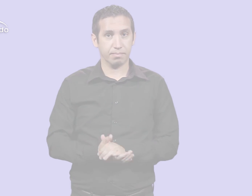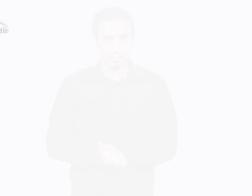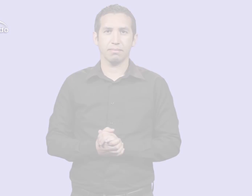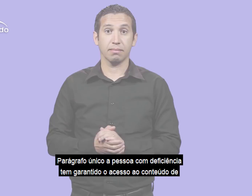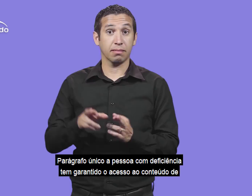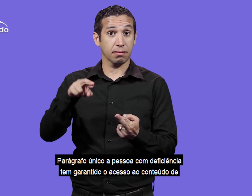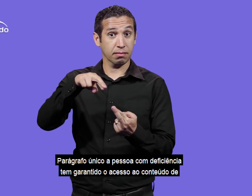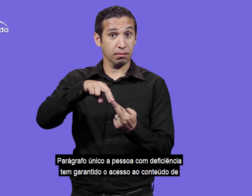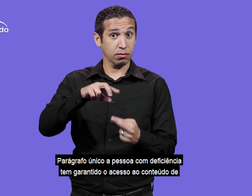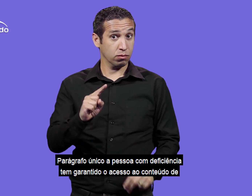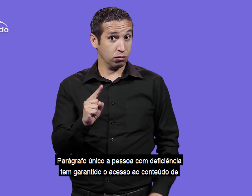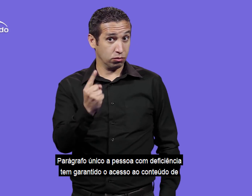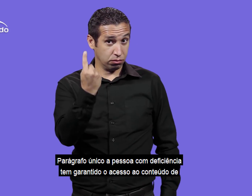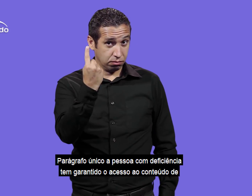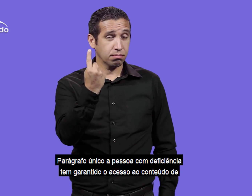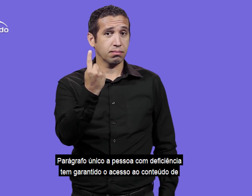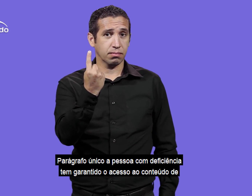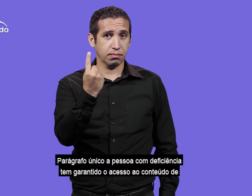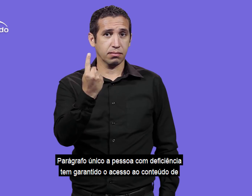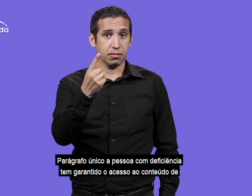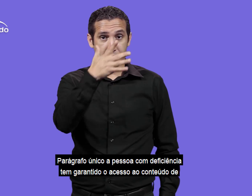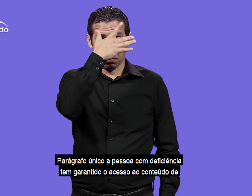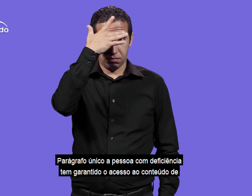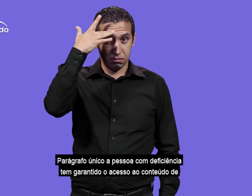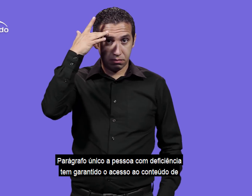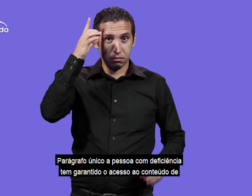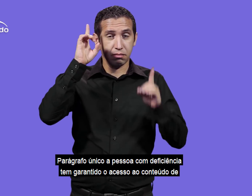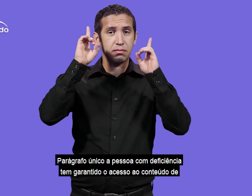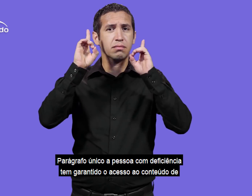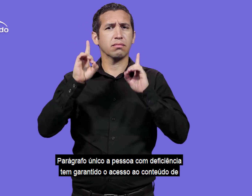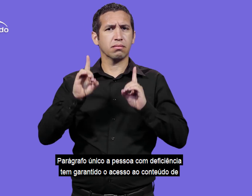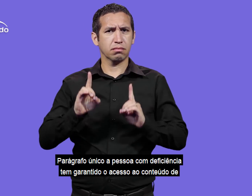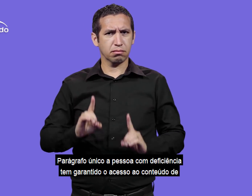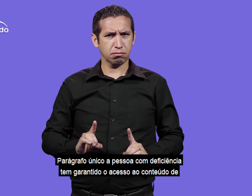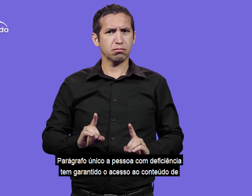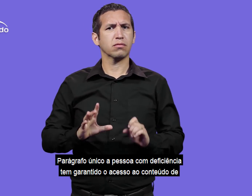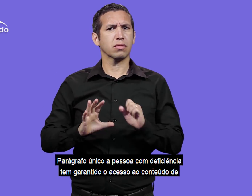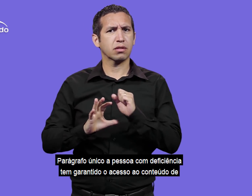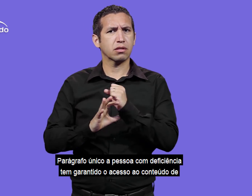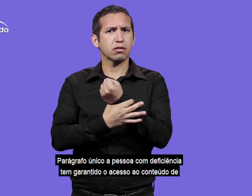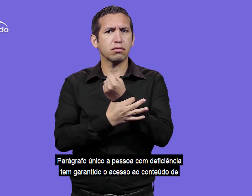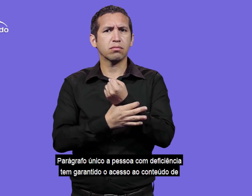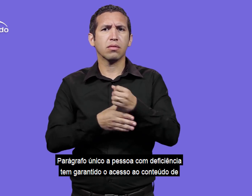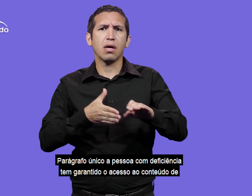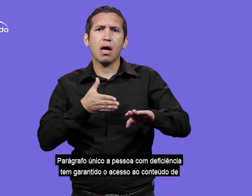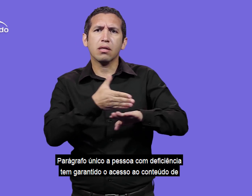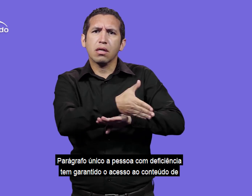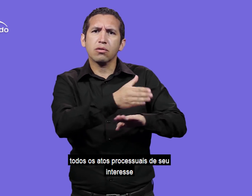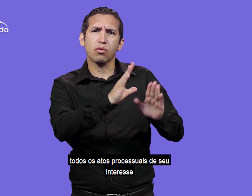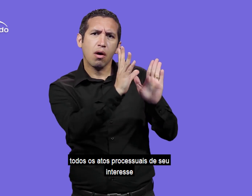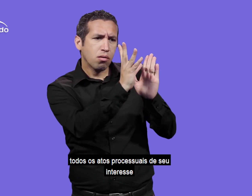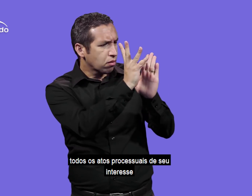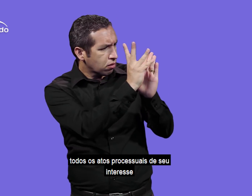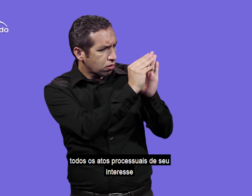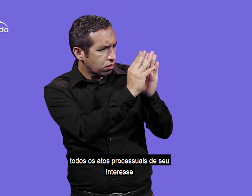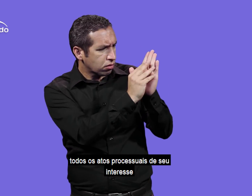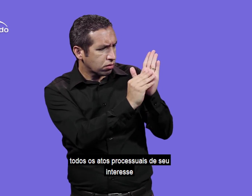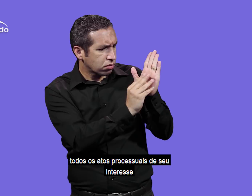parágrafo único a pessoa com deficiência tem garantido o acesso ao conteúdo de todos os atos processuais